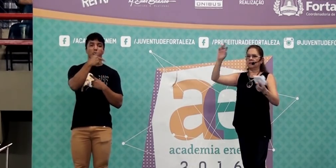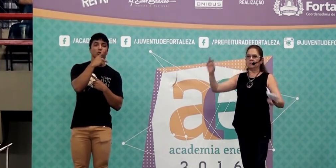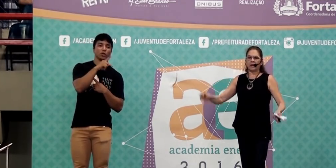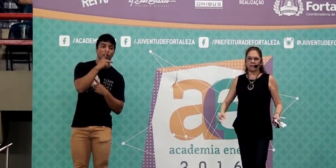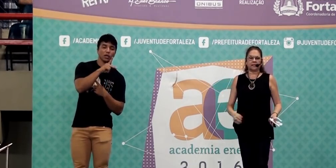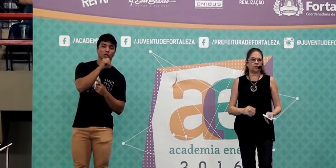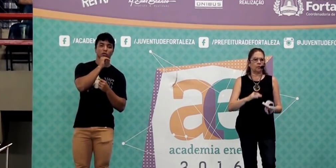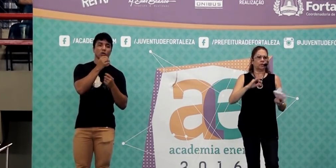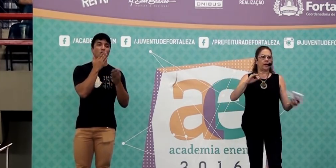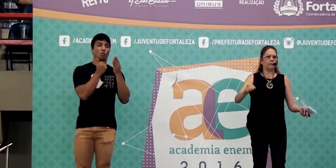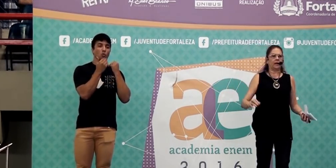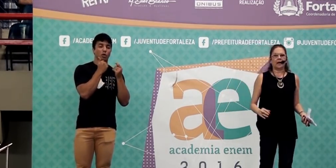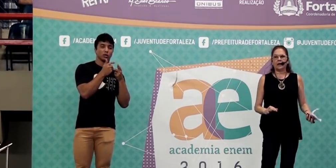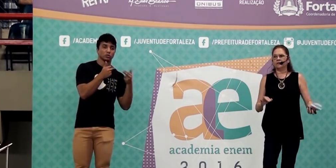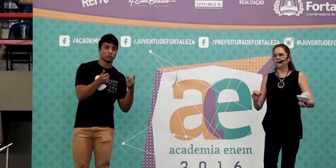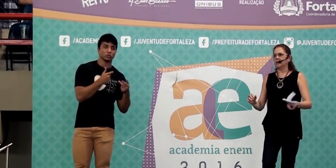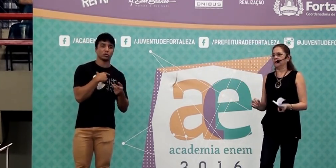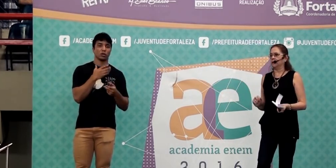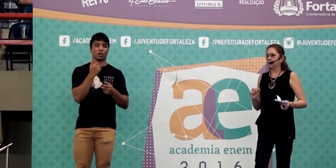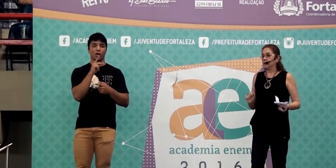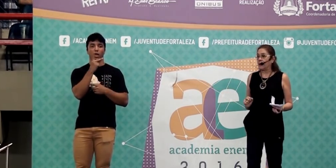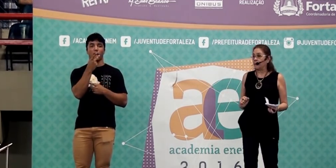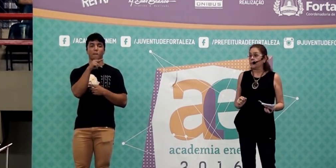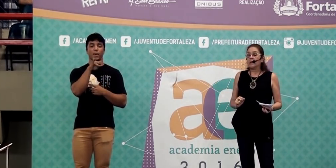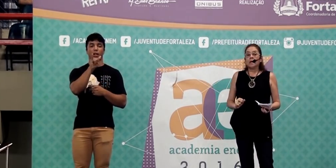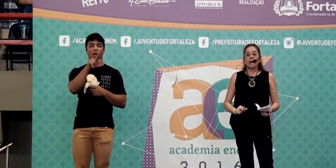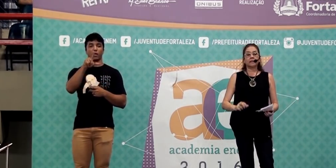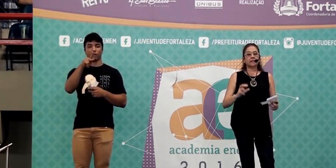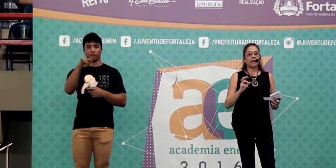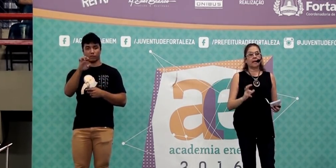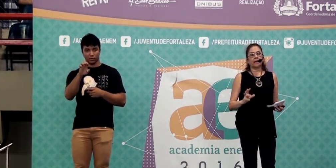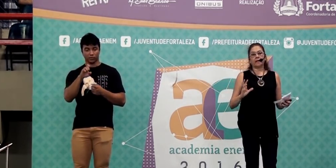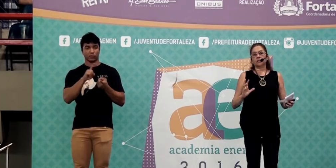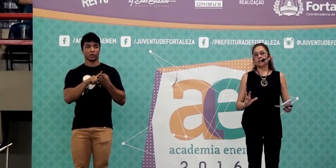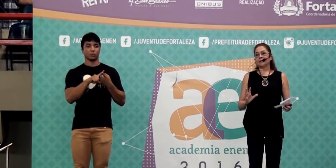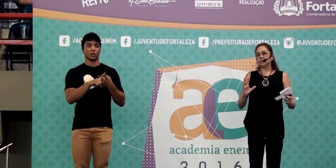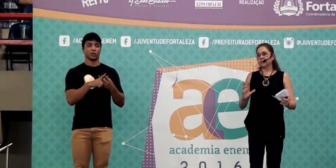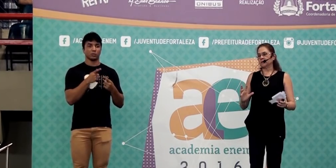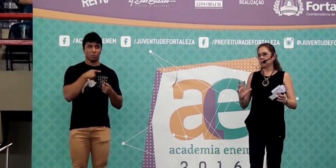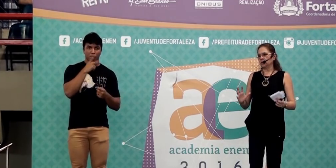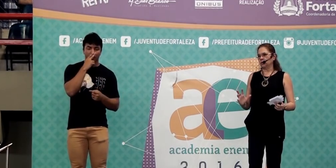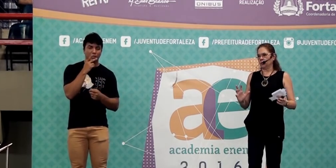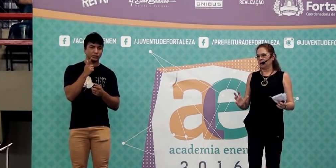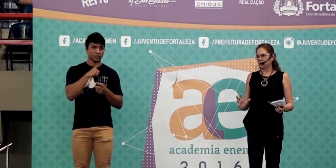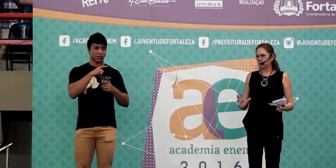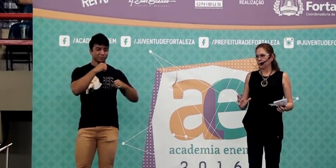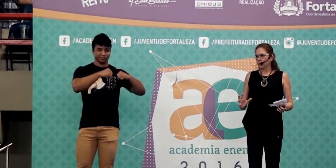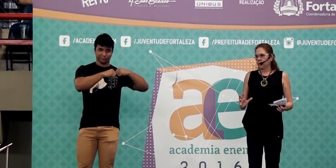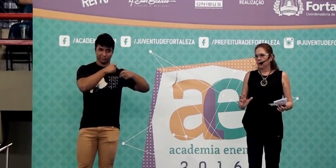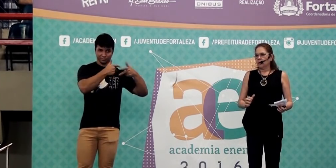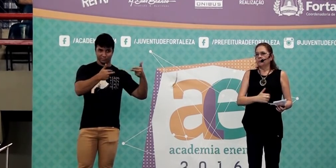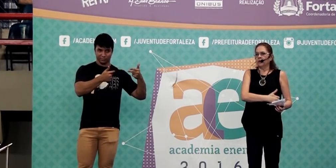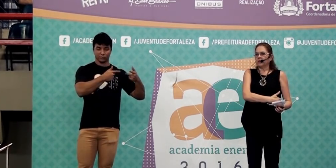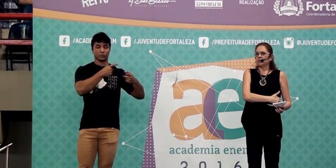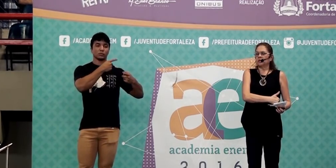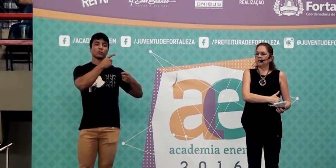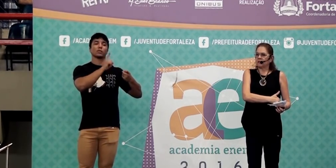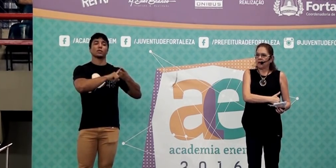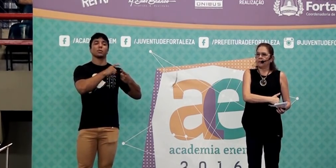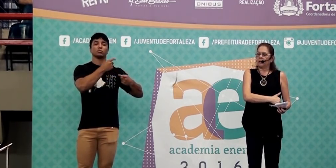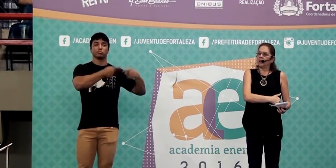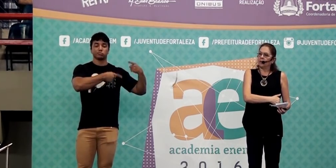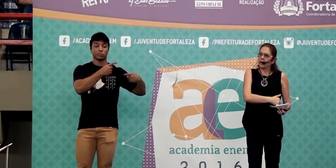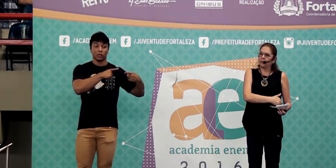comprando essas massas, a turma do Herbalife, Essa galera que está discutindo isso, e muita